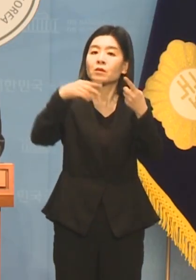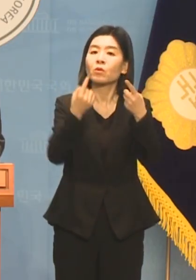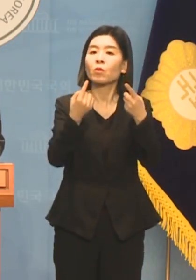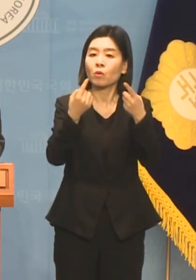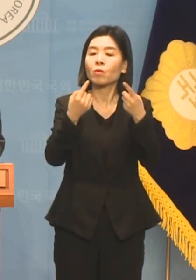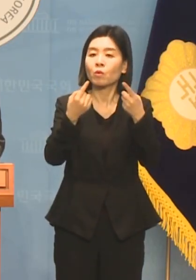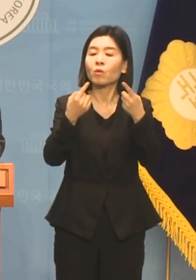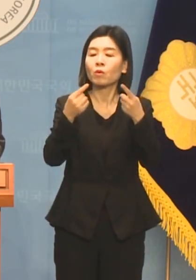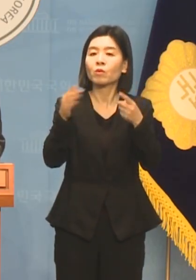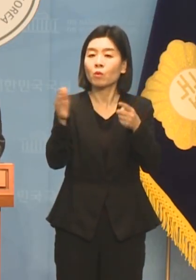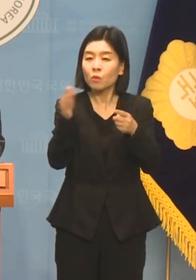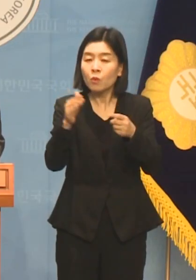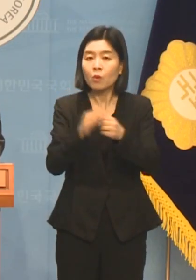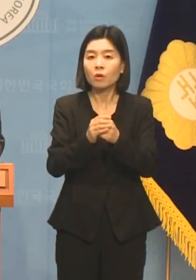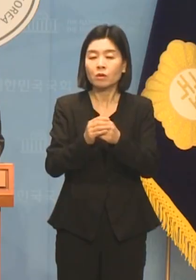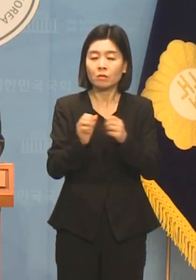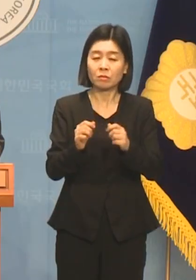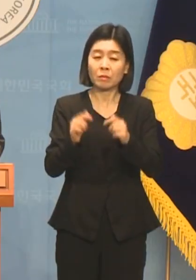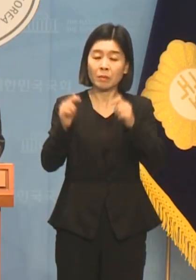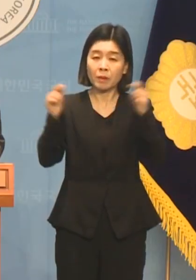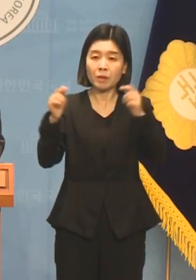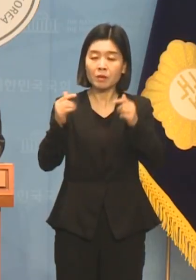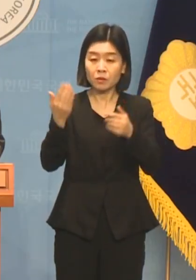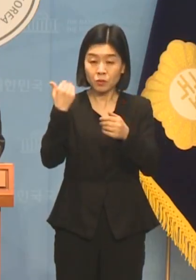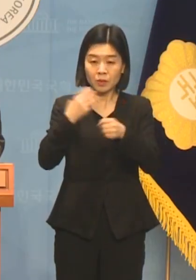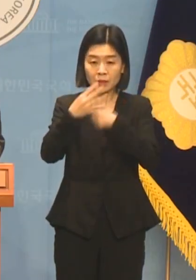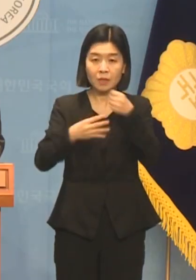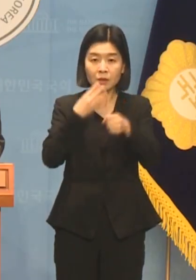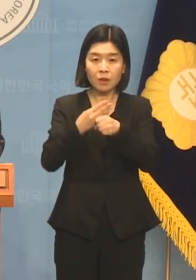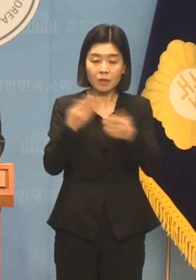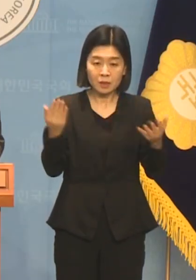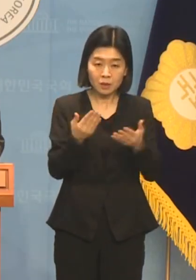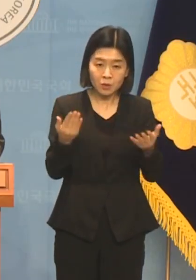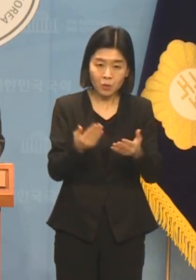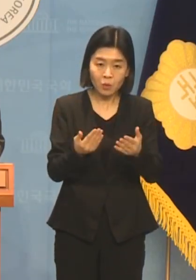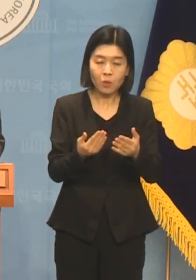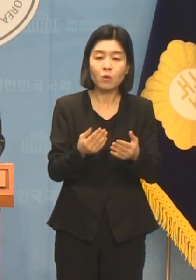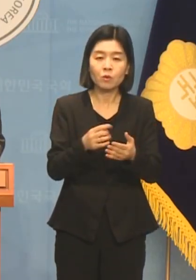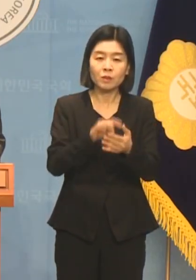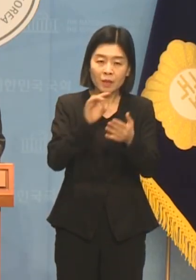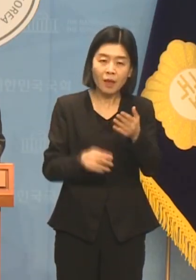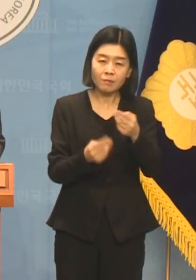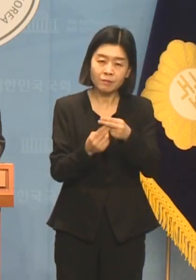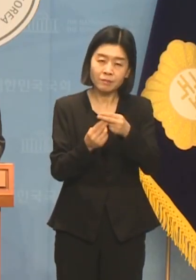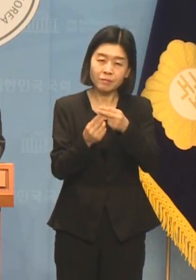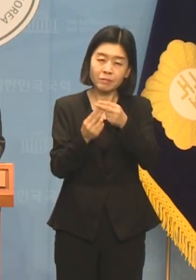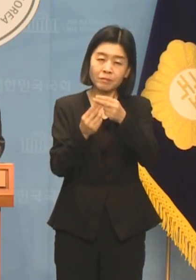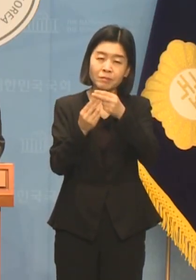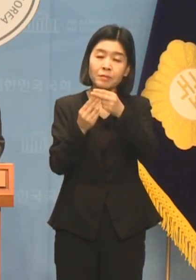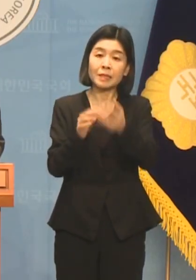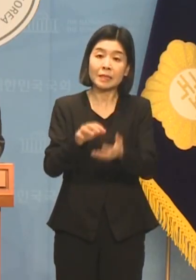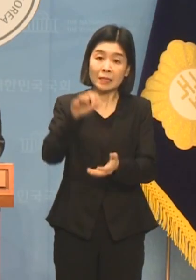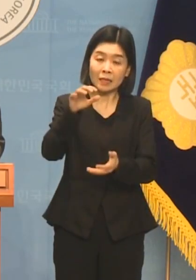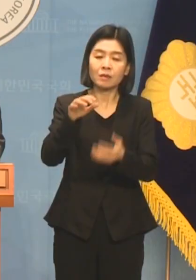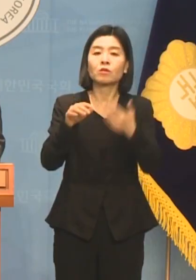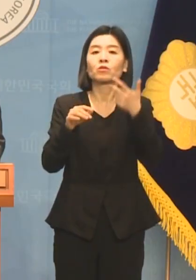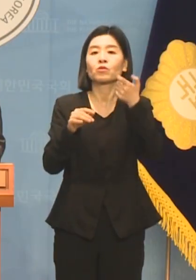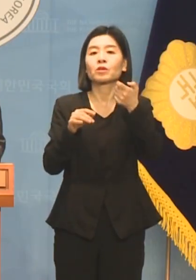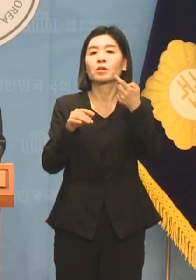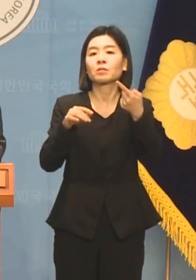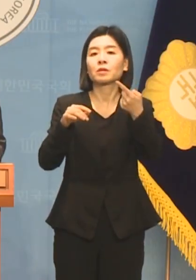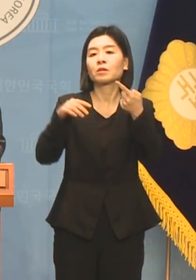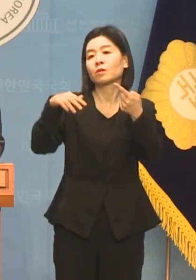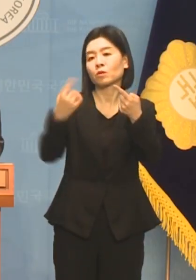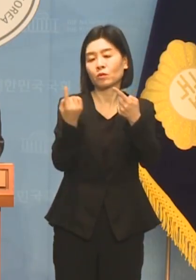증가하였고 최근 4년간 누적 근로소득 세수 증가액만 약 61조 원에 달합니다.